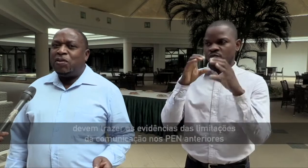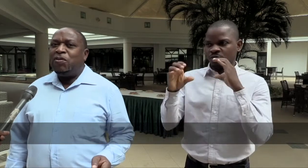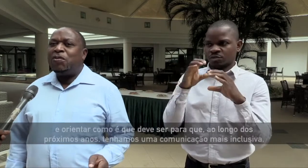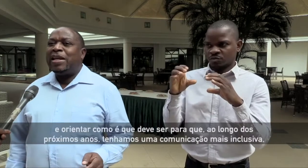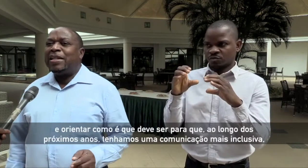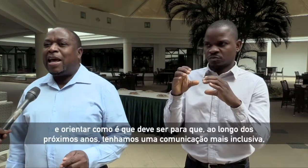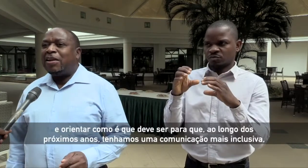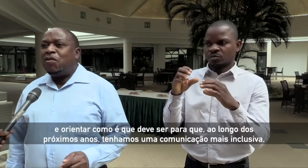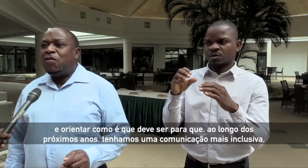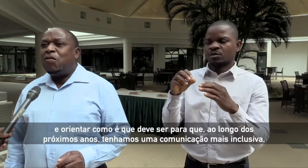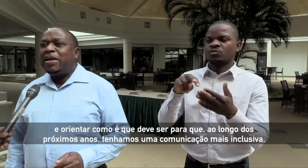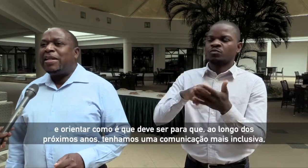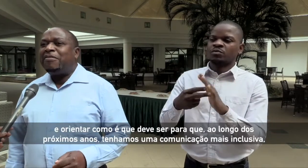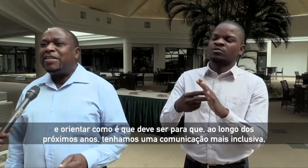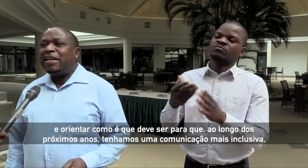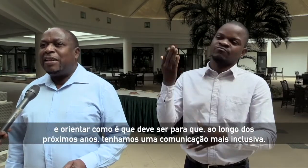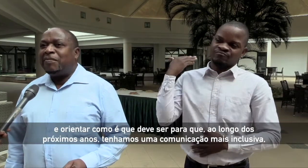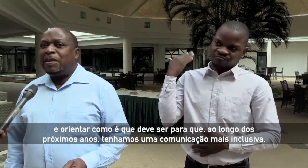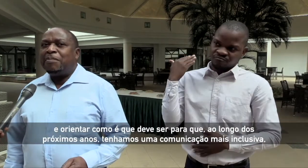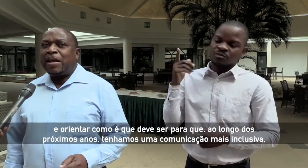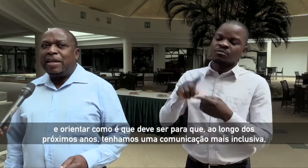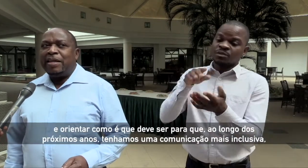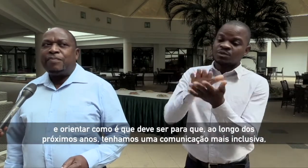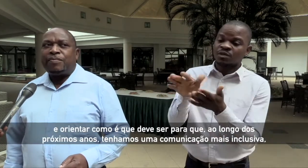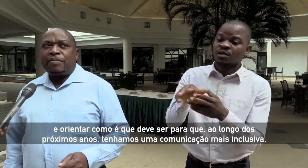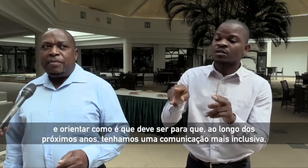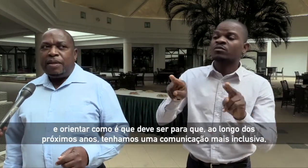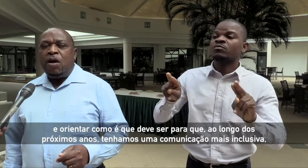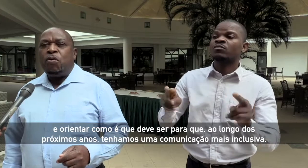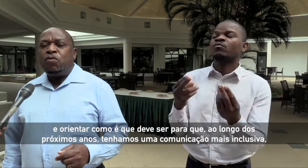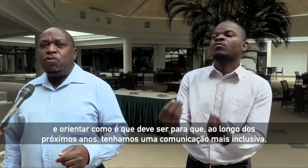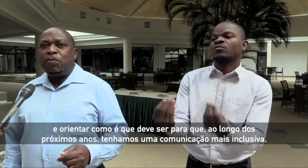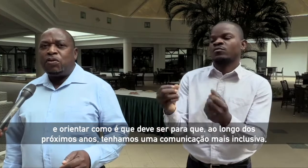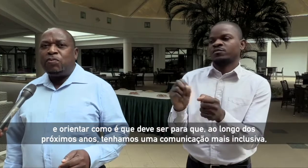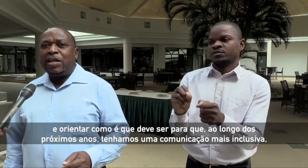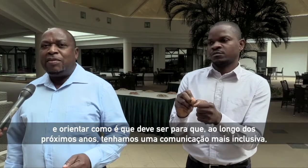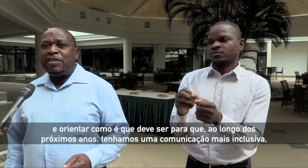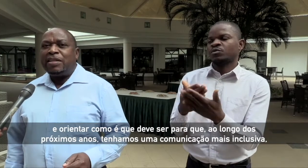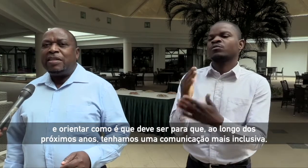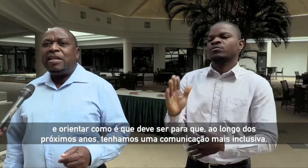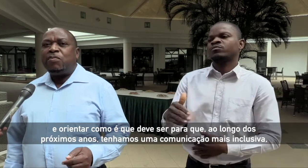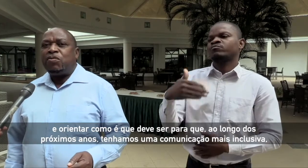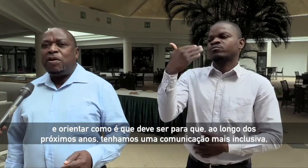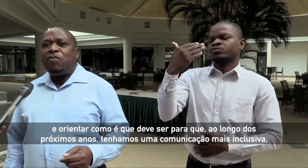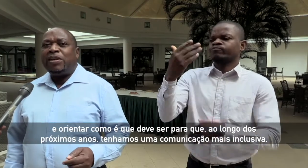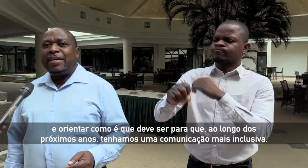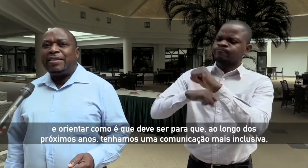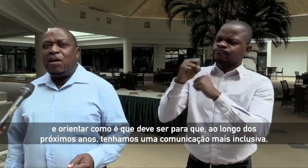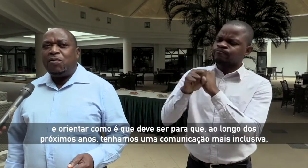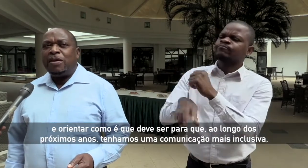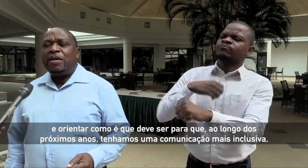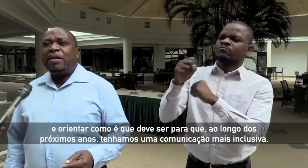anteriores e orientar como é que deve ser para que, ao longo dos próximos anos, tenhamos uma